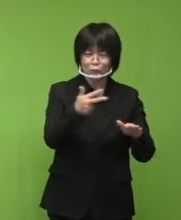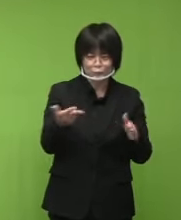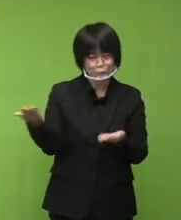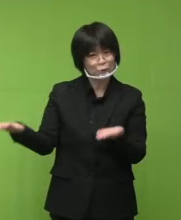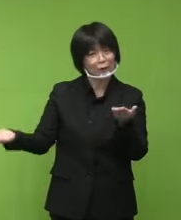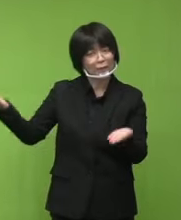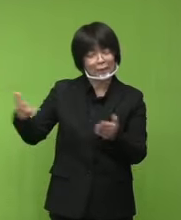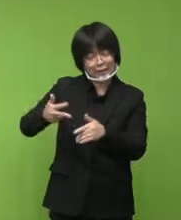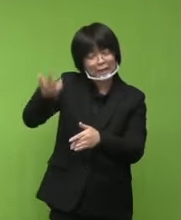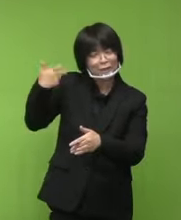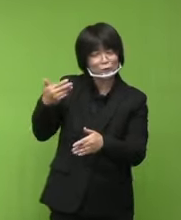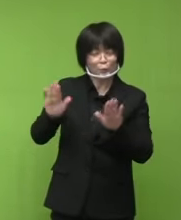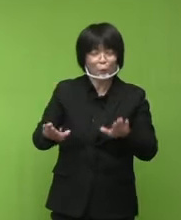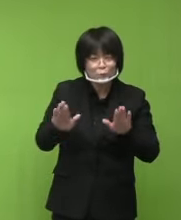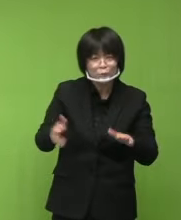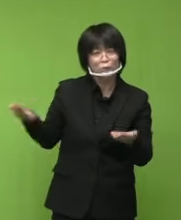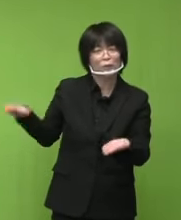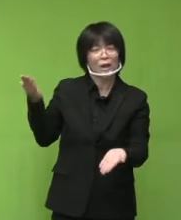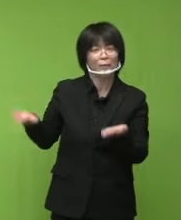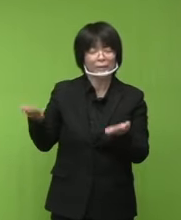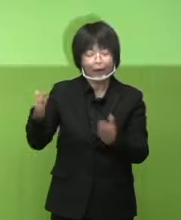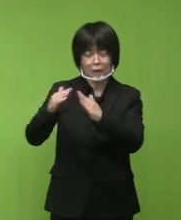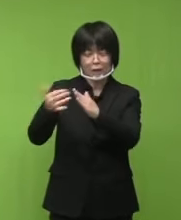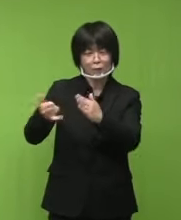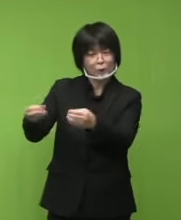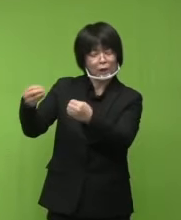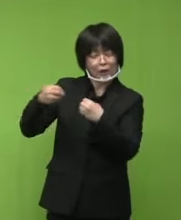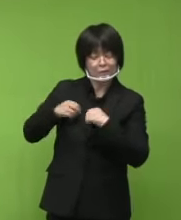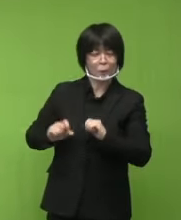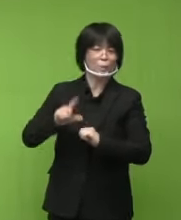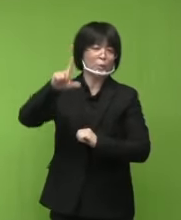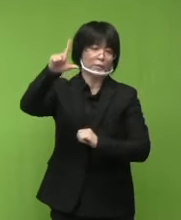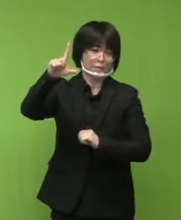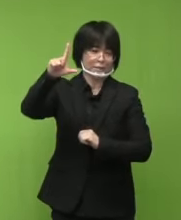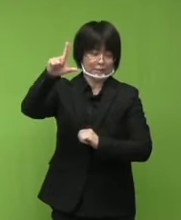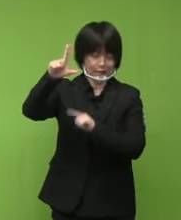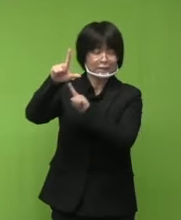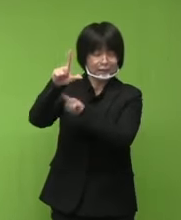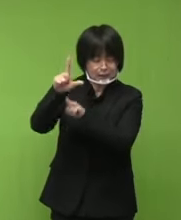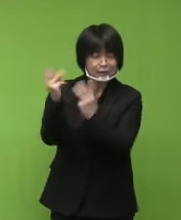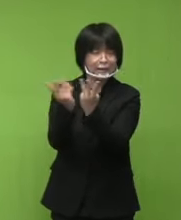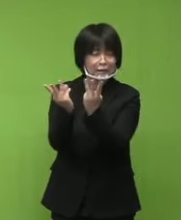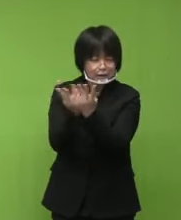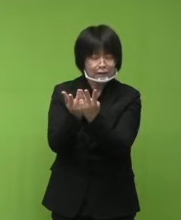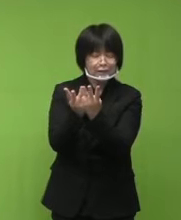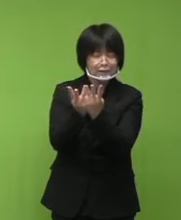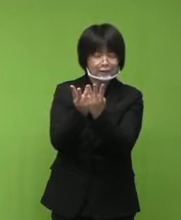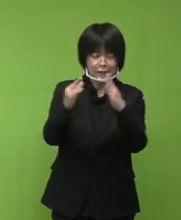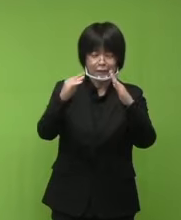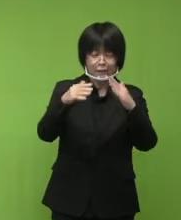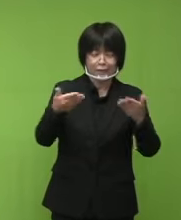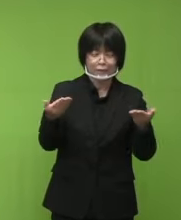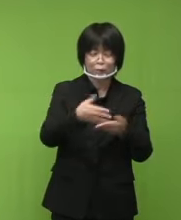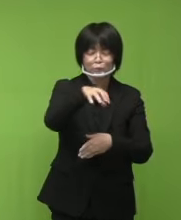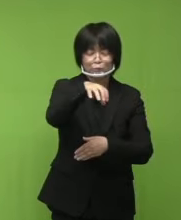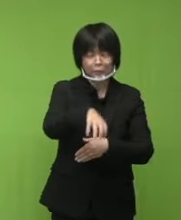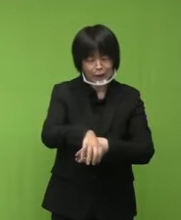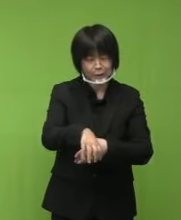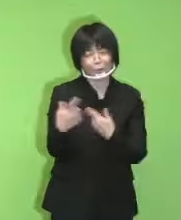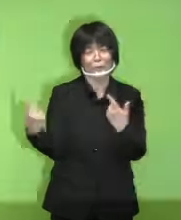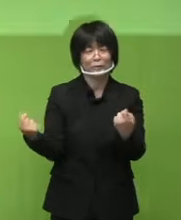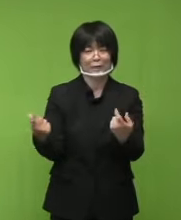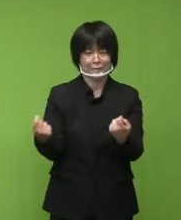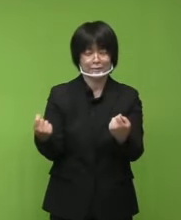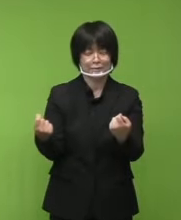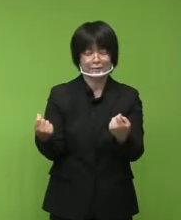て、家族感染は、やはり一番多いという状況でありますけれども、職場も大体同じ